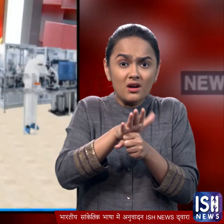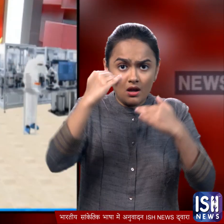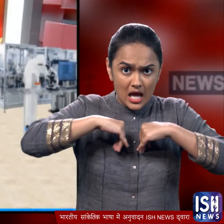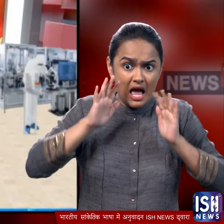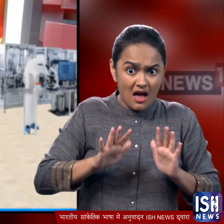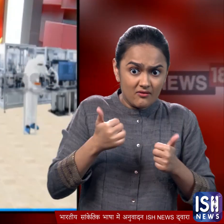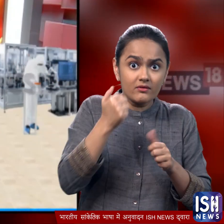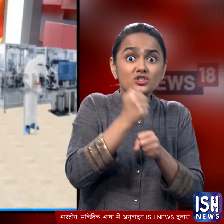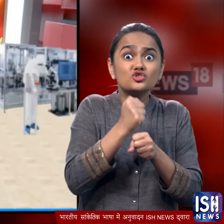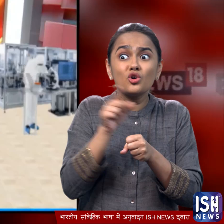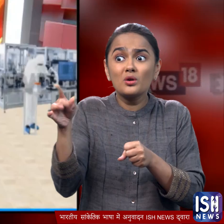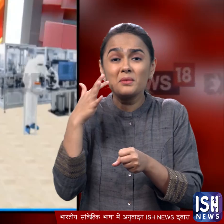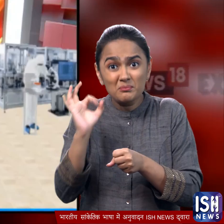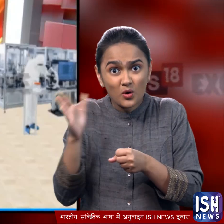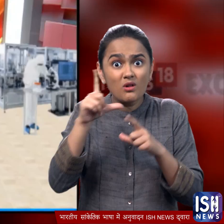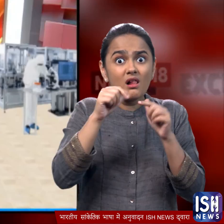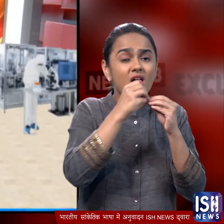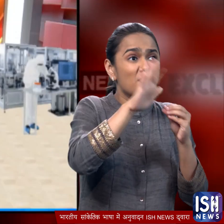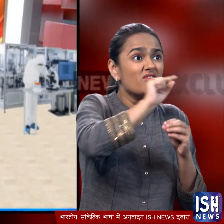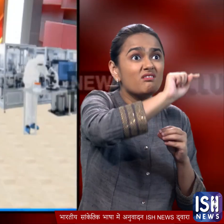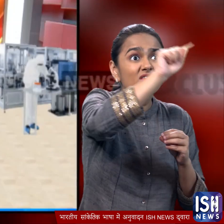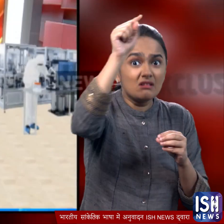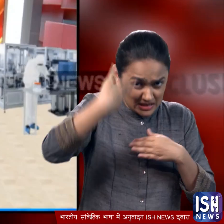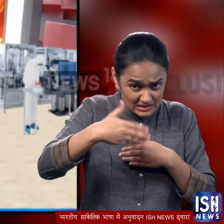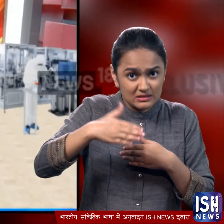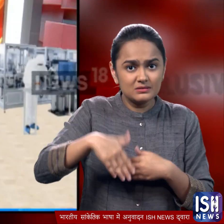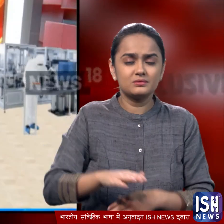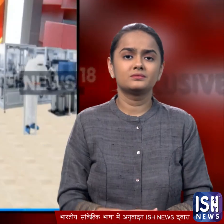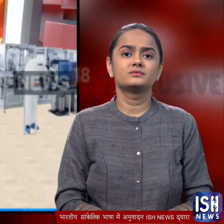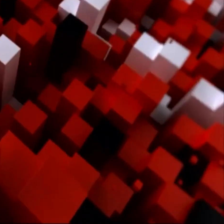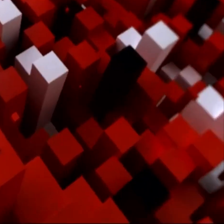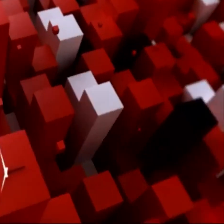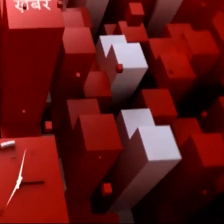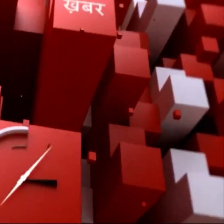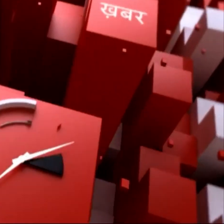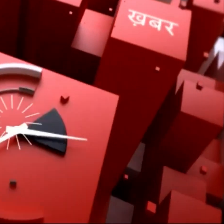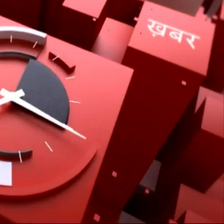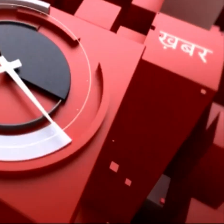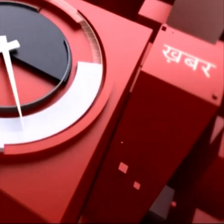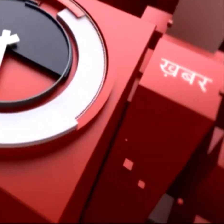ओमिक्रॉन वेरिएंट की पहचान के लिए भी देश की कई लैब में जीनोम सीक्वेंसिंग की जा रही है।